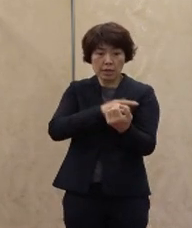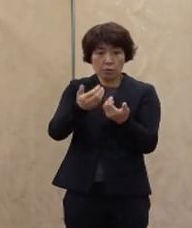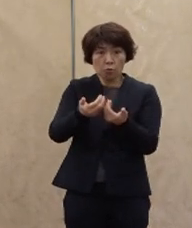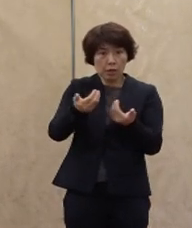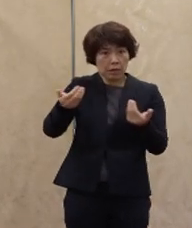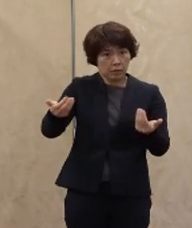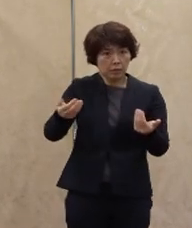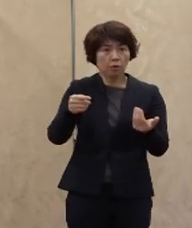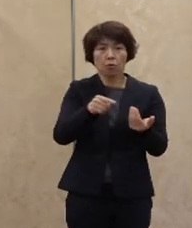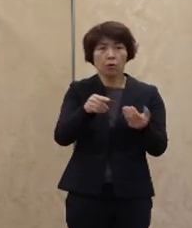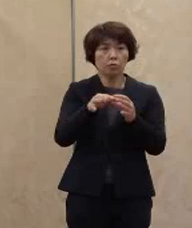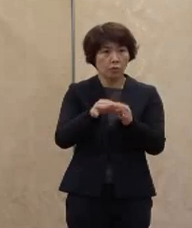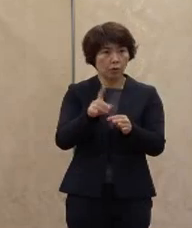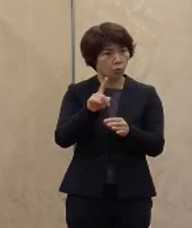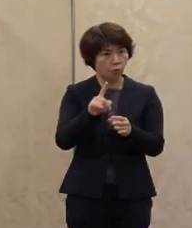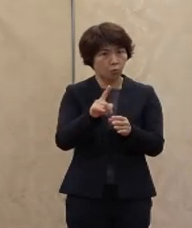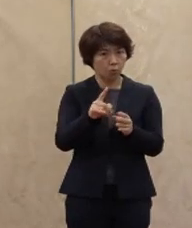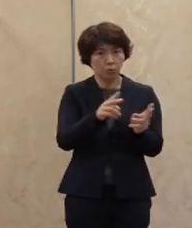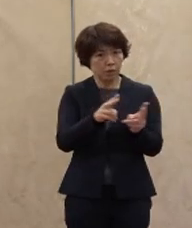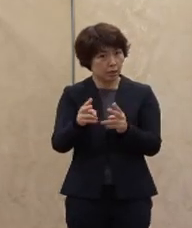ほしいと思われますか。